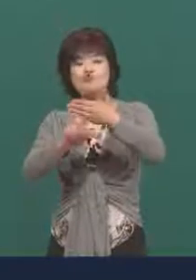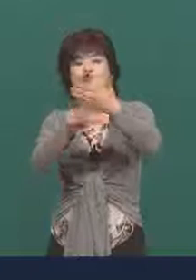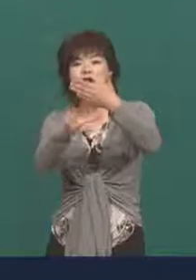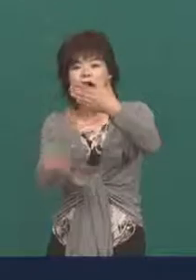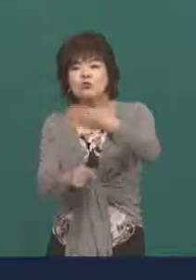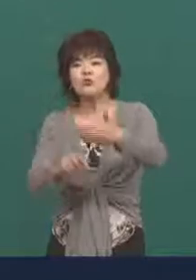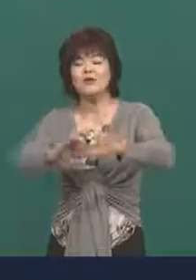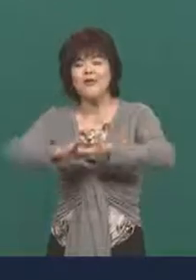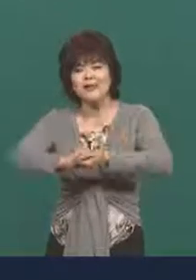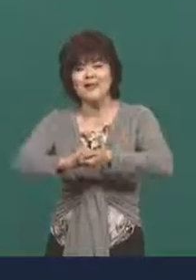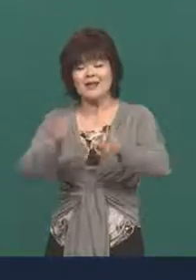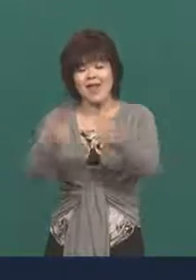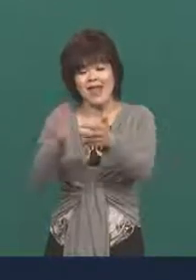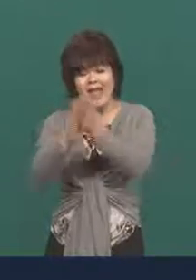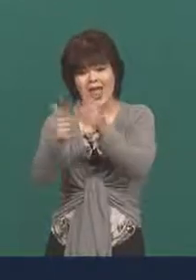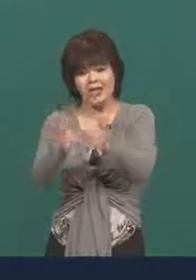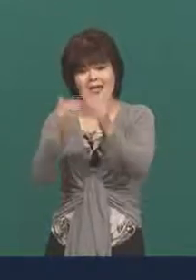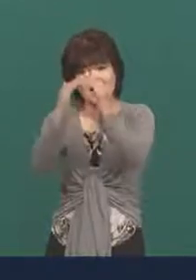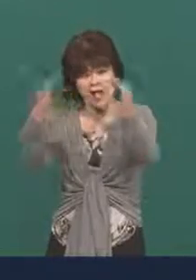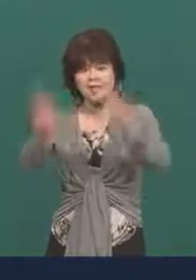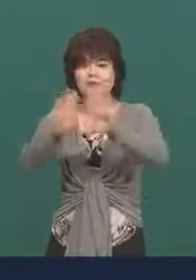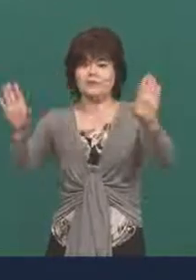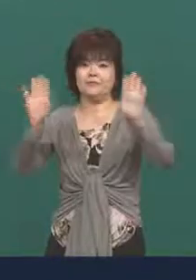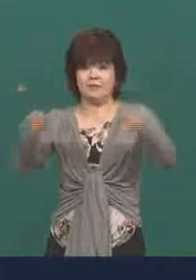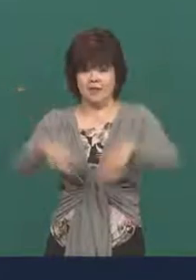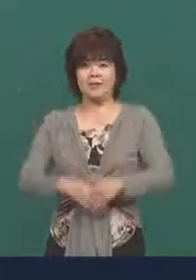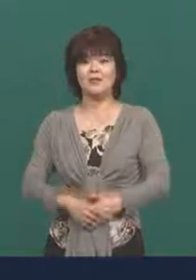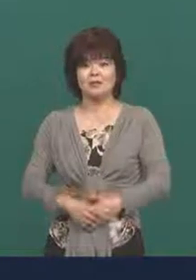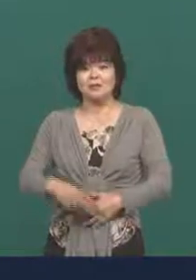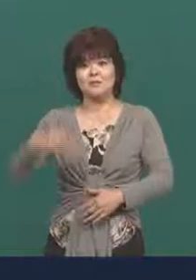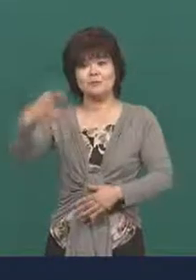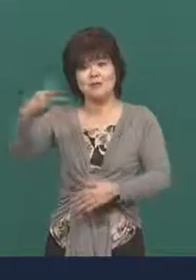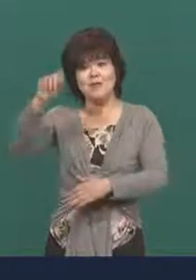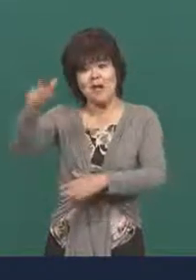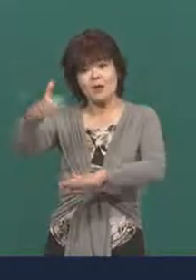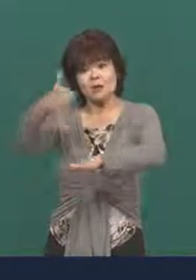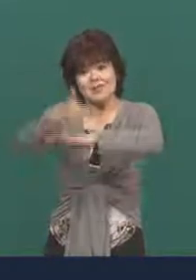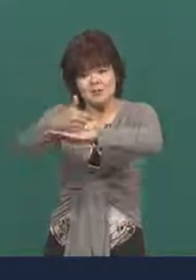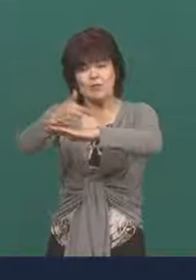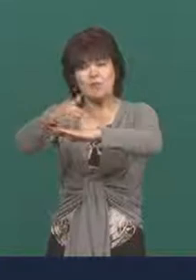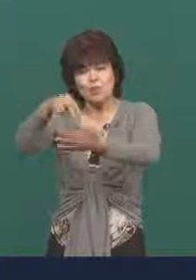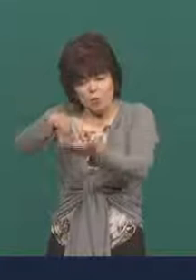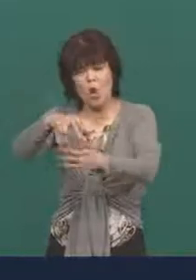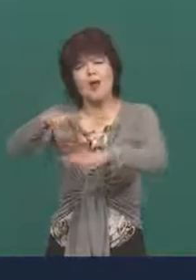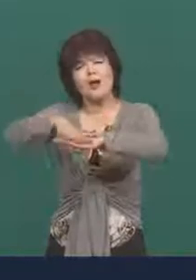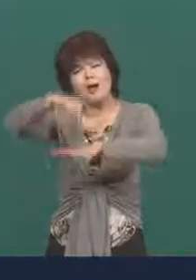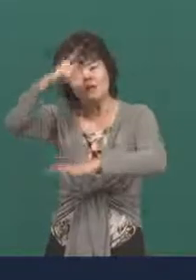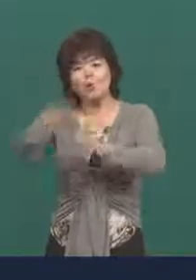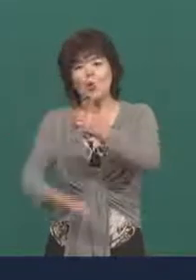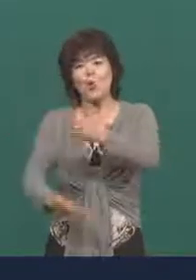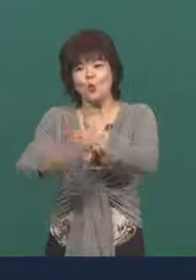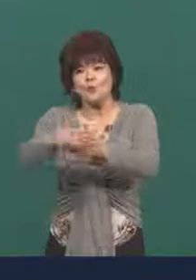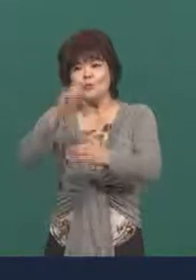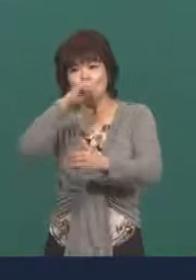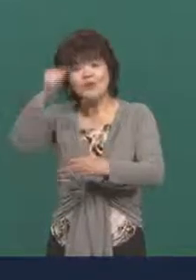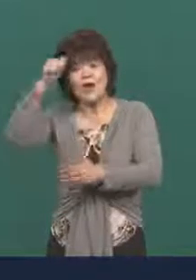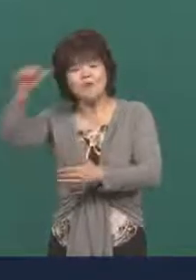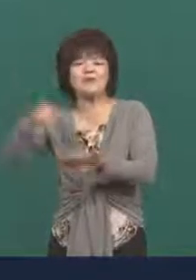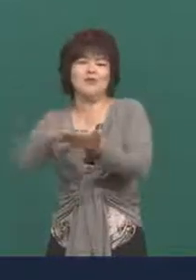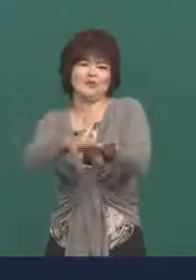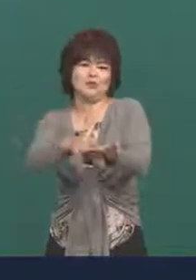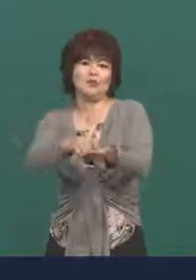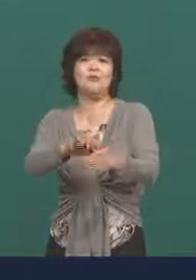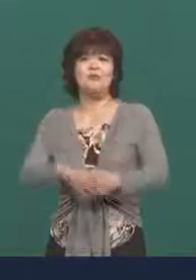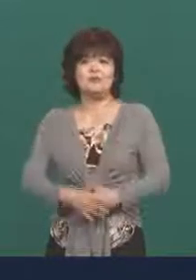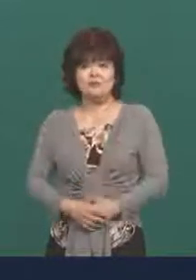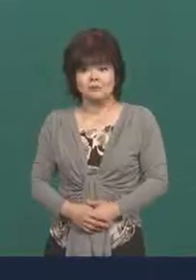17日、9月定例県議会が開会しました。三日月知事にとっては初の補正予算